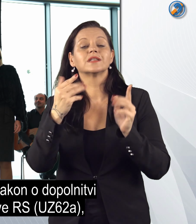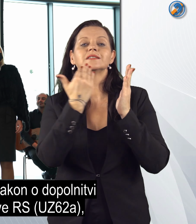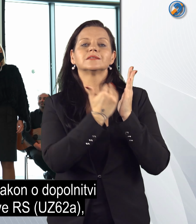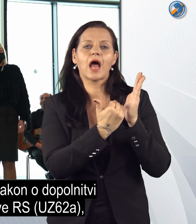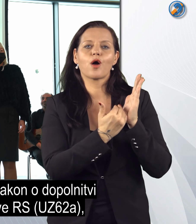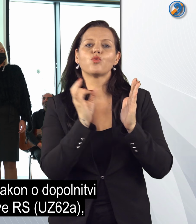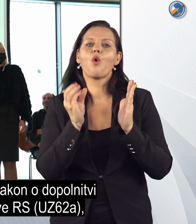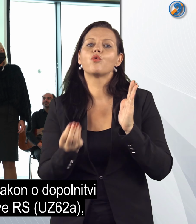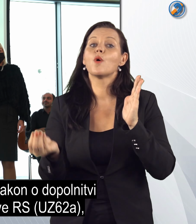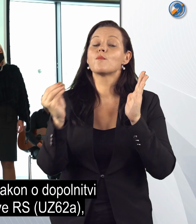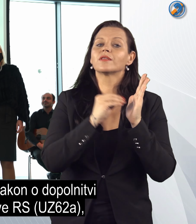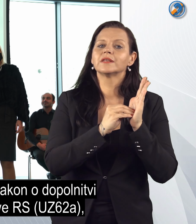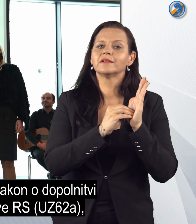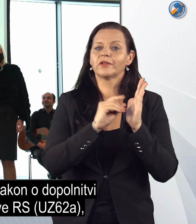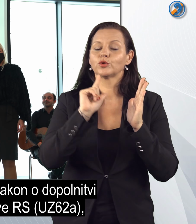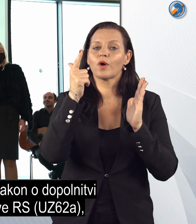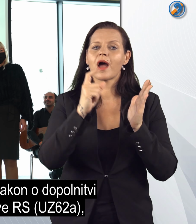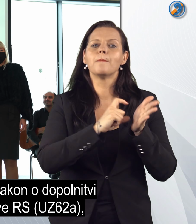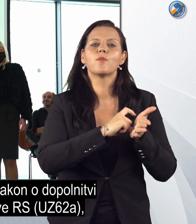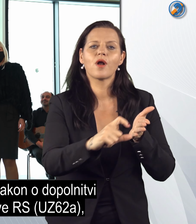Republike Slovenije.